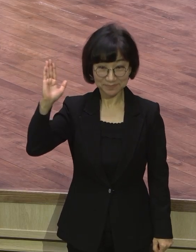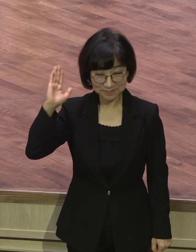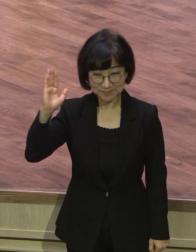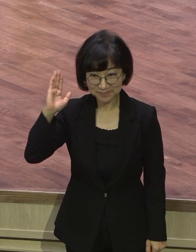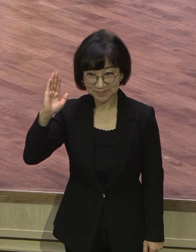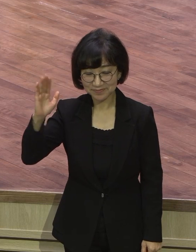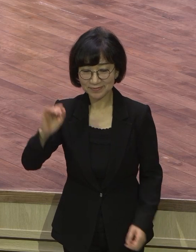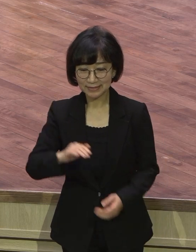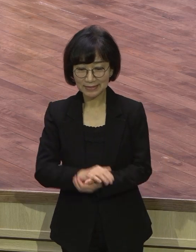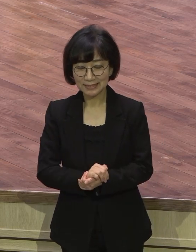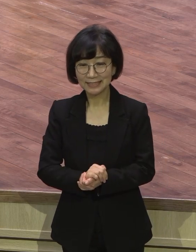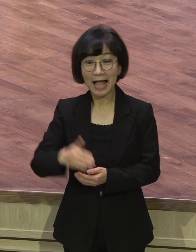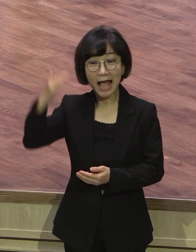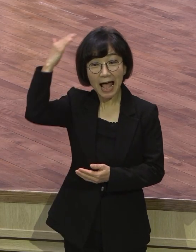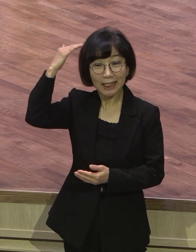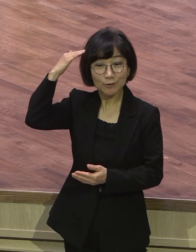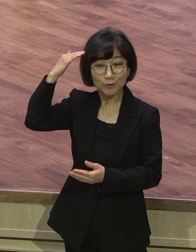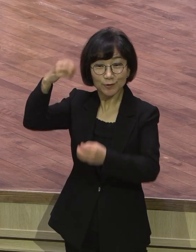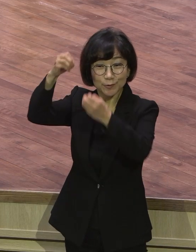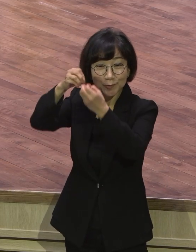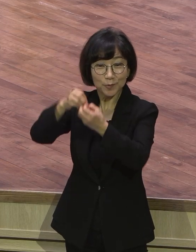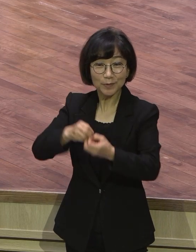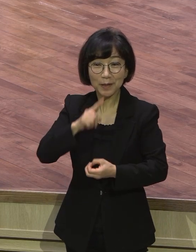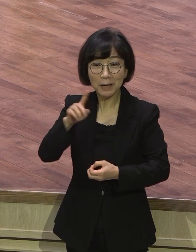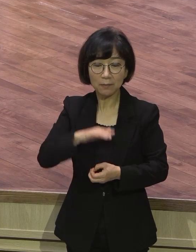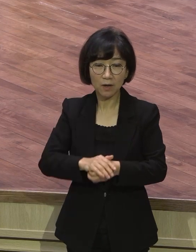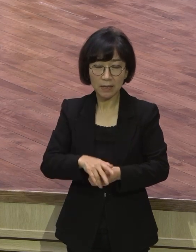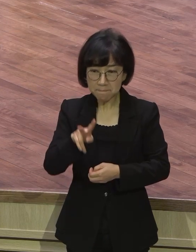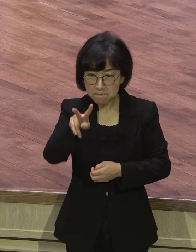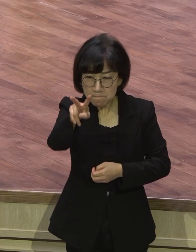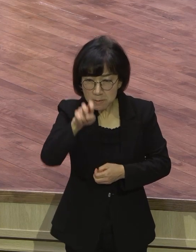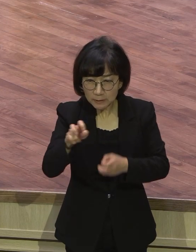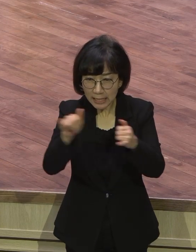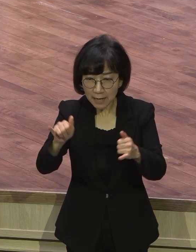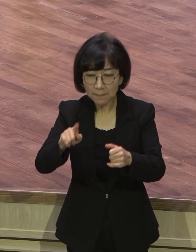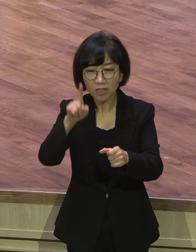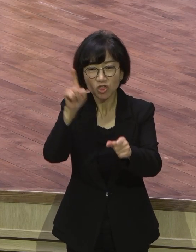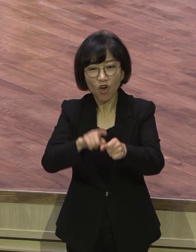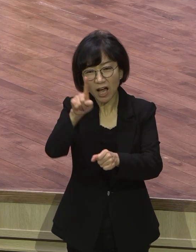우리나라 속담 미국 사람 떡 하나 더 주라고 그랬어요. 더 대접 더 살았어요.